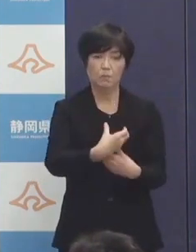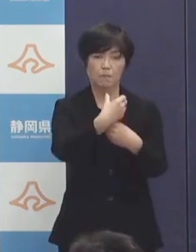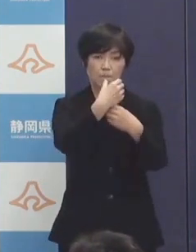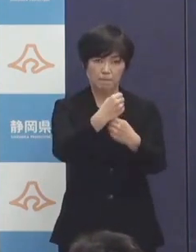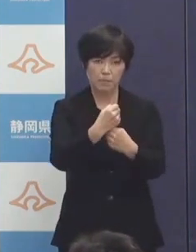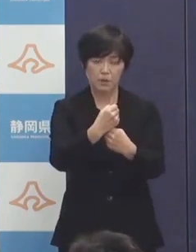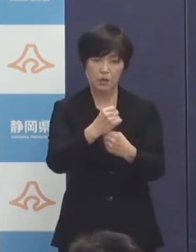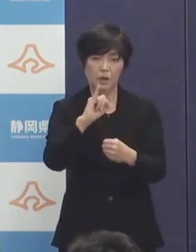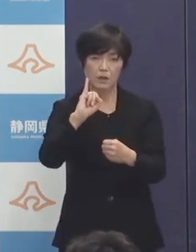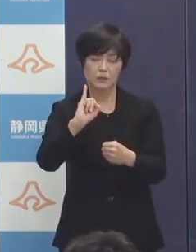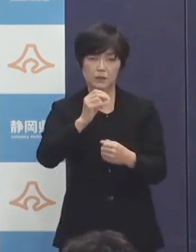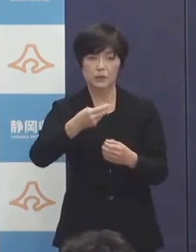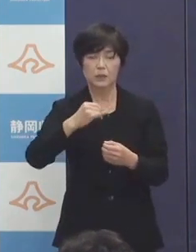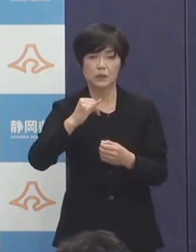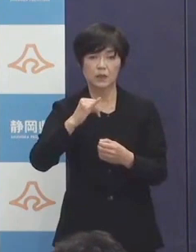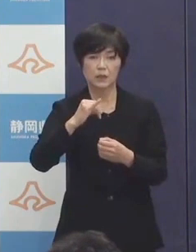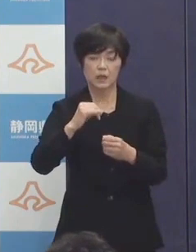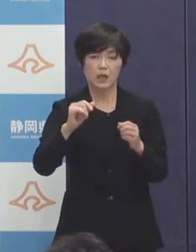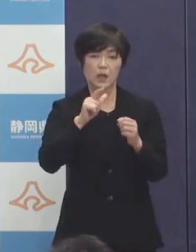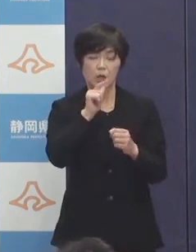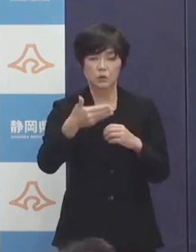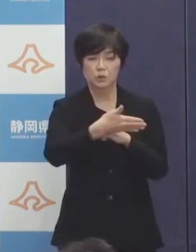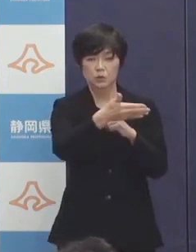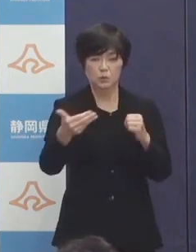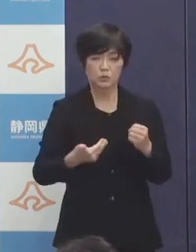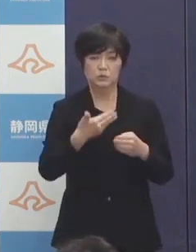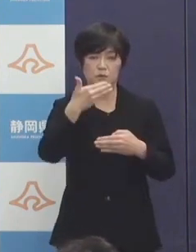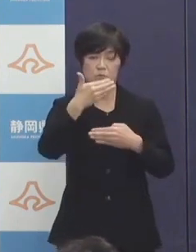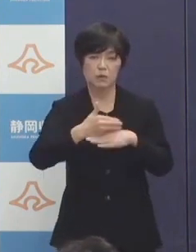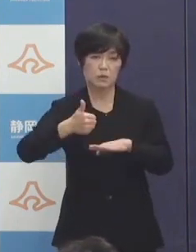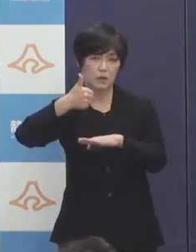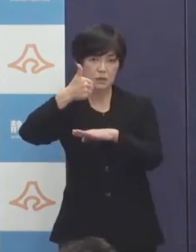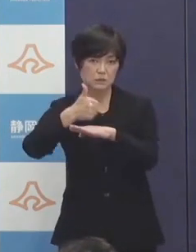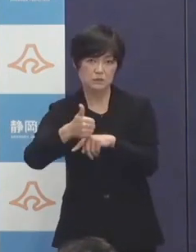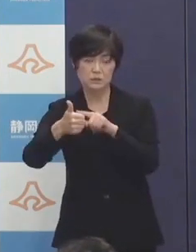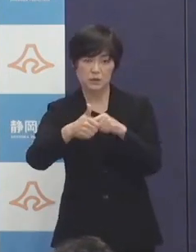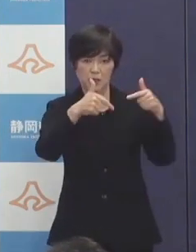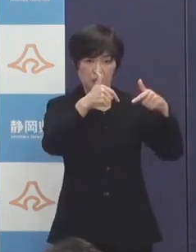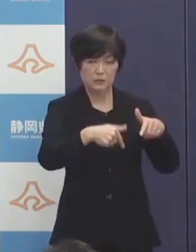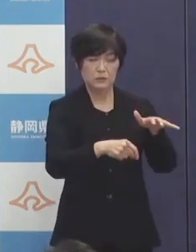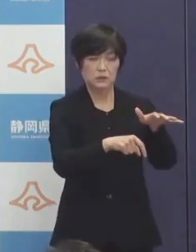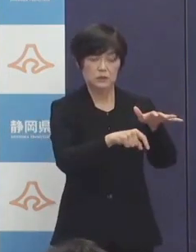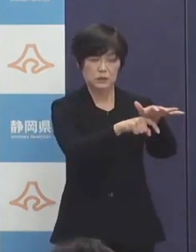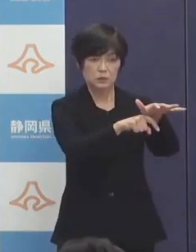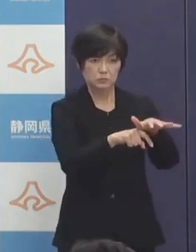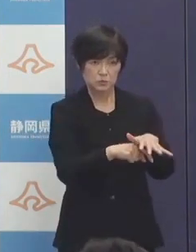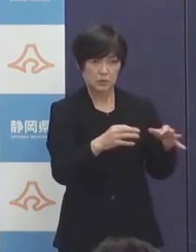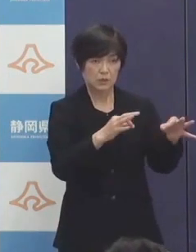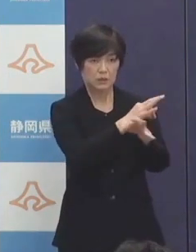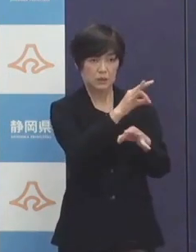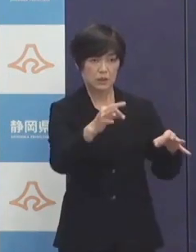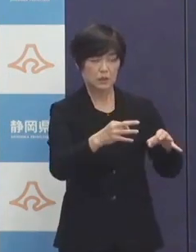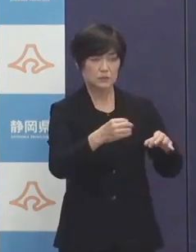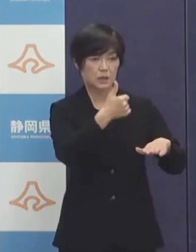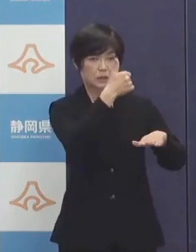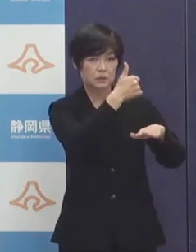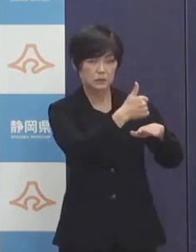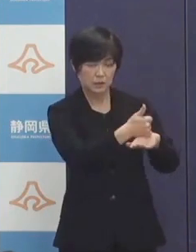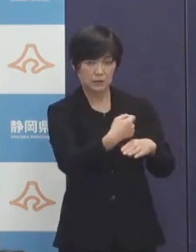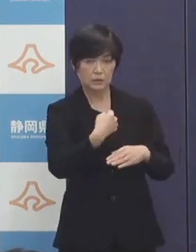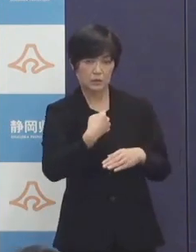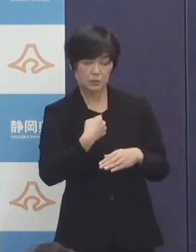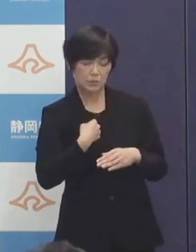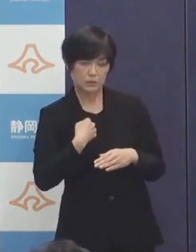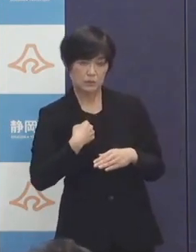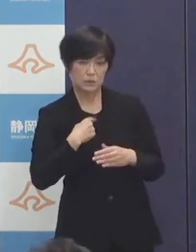飯泉全国知事会会長さん、徳島県の知事さんですが、西村経済再生担当大臣などに直接我々の